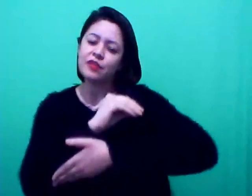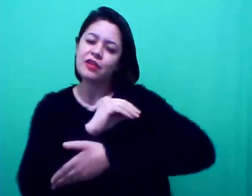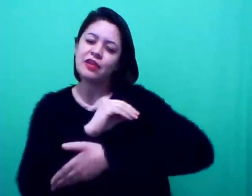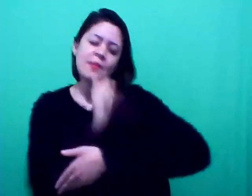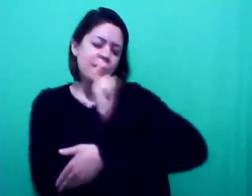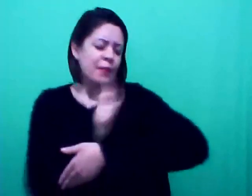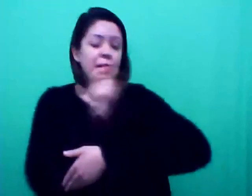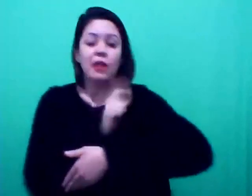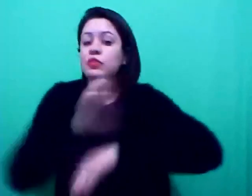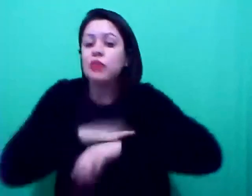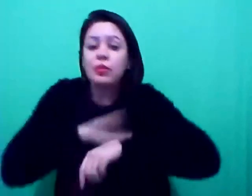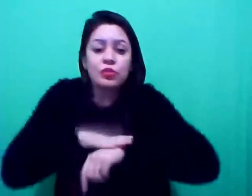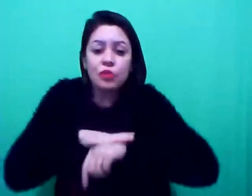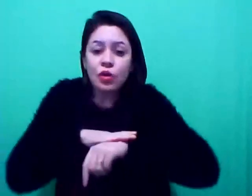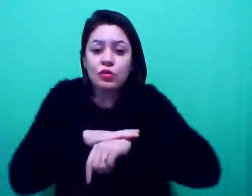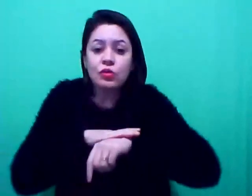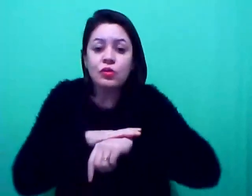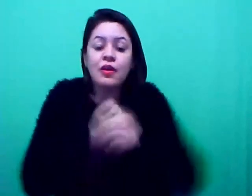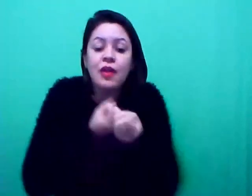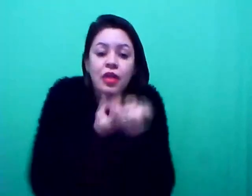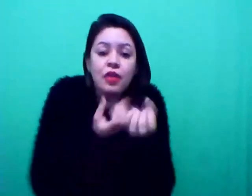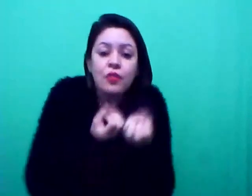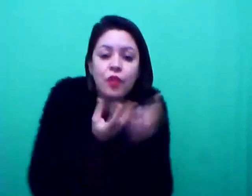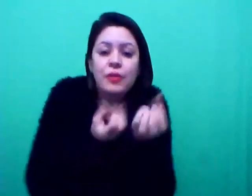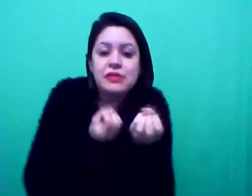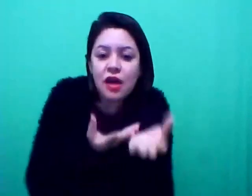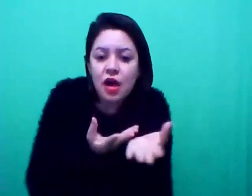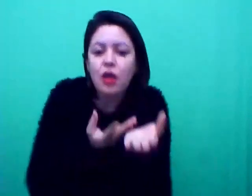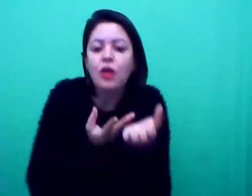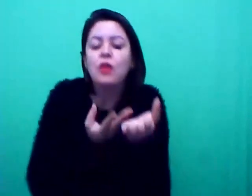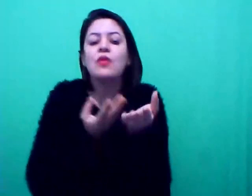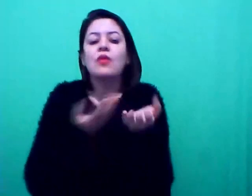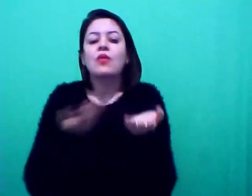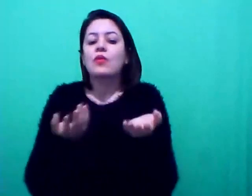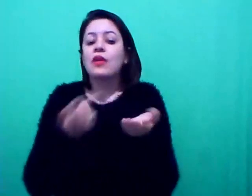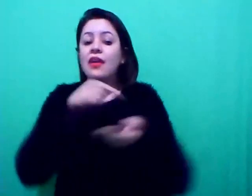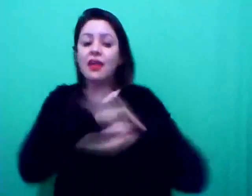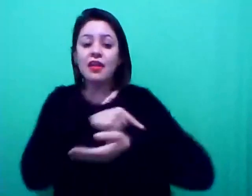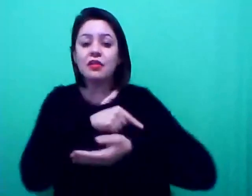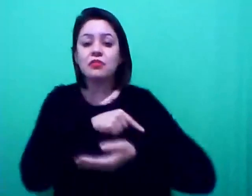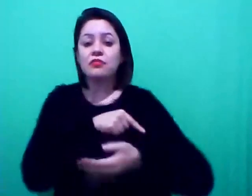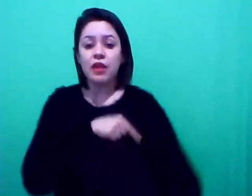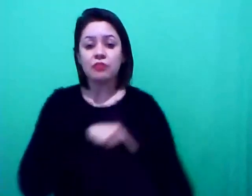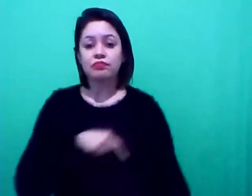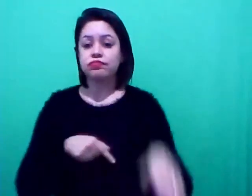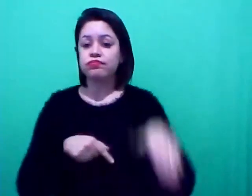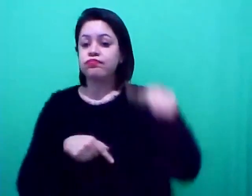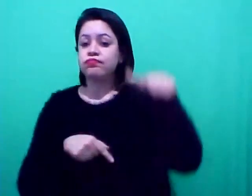com ele, sempre estou falando com ele, ensinando para ele as palavras, e assim